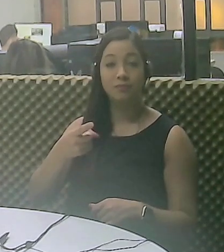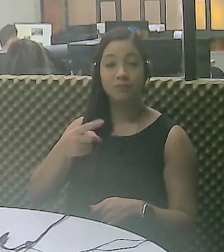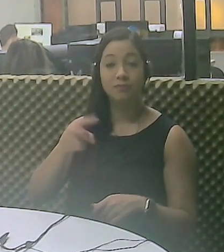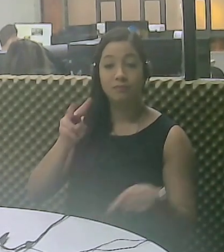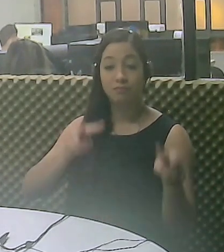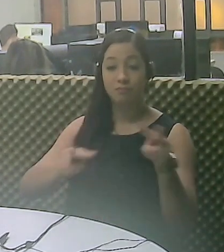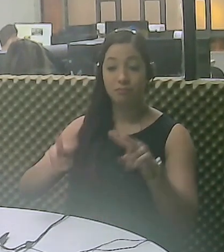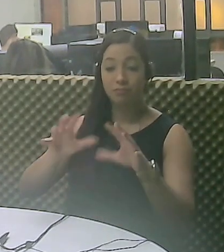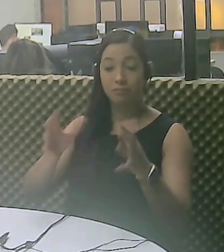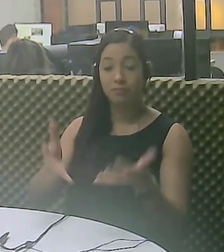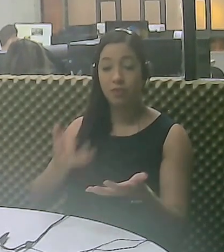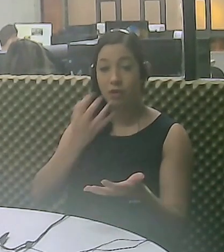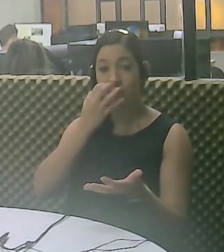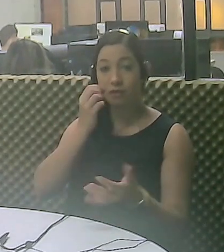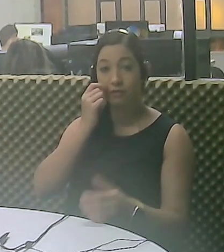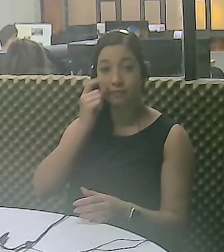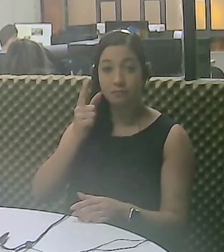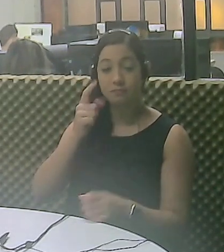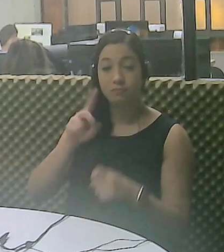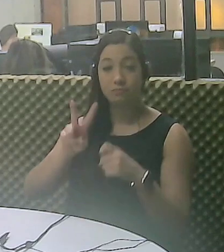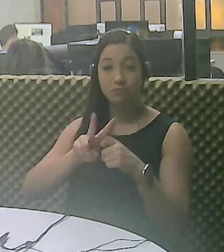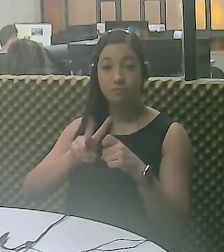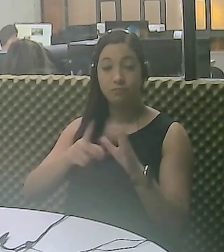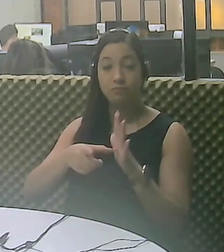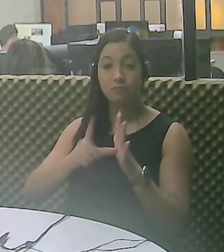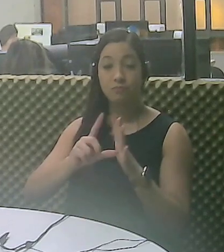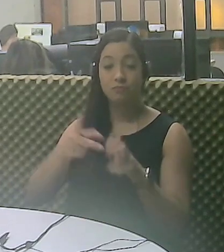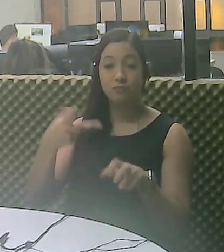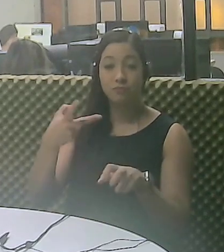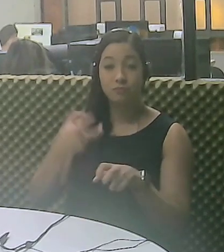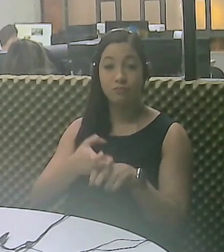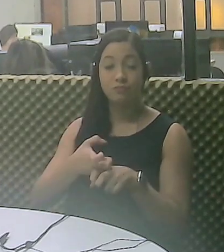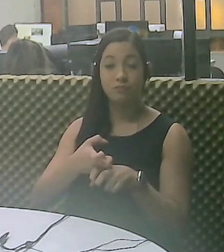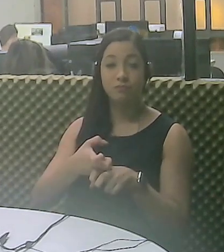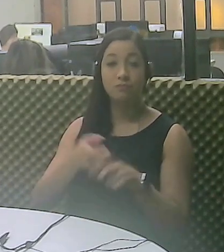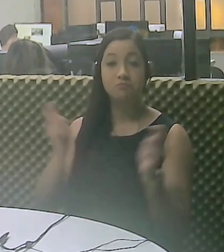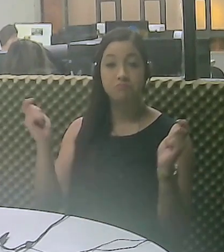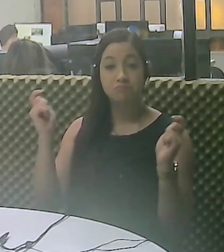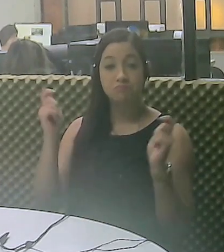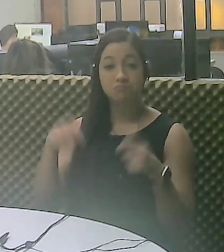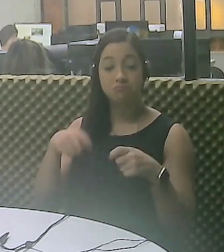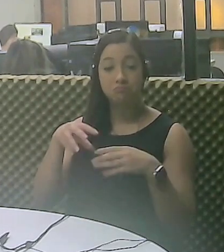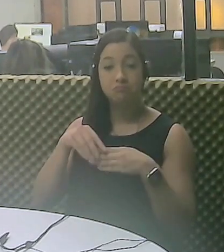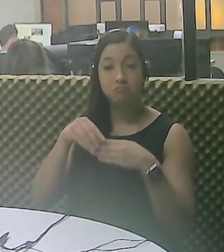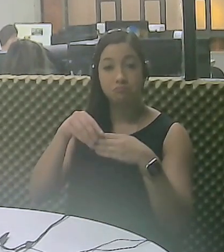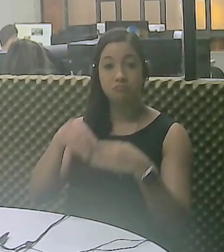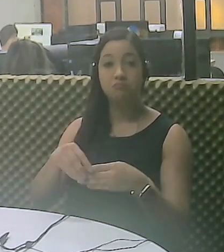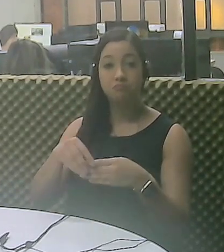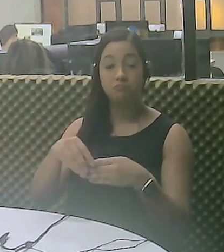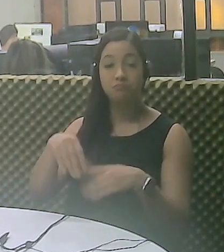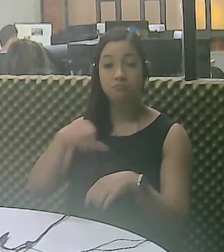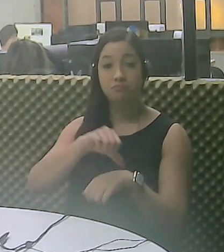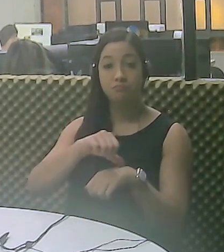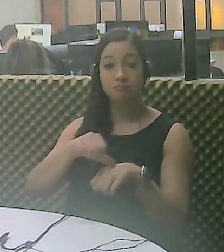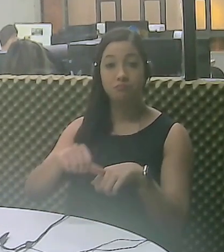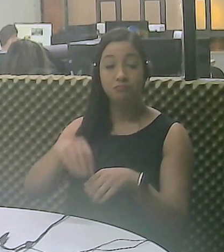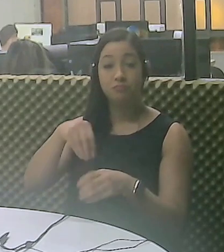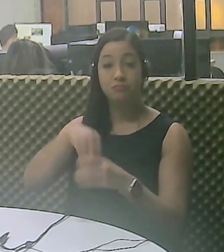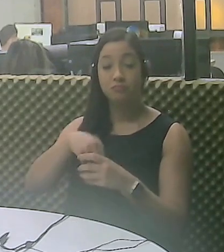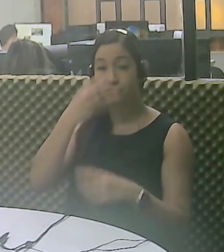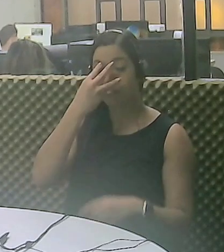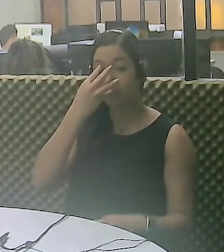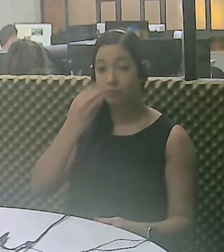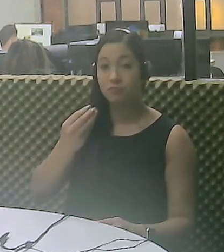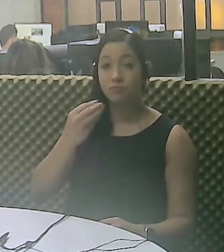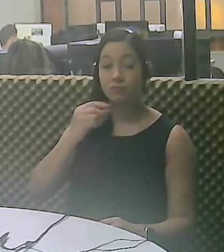submetidos à avaliação com o médico veterinário antes da anestesia. Estando aptos, são encaminhados para o centro cirúrgico situado no Castra